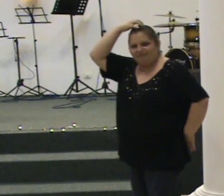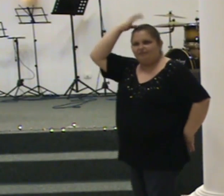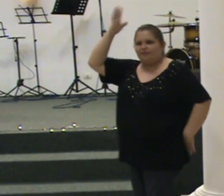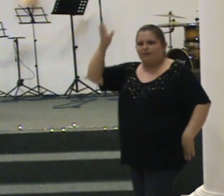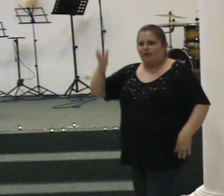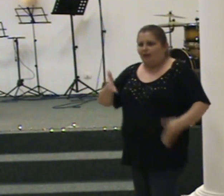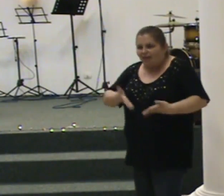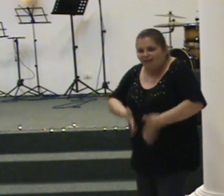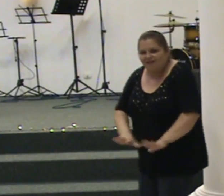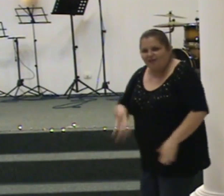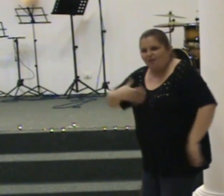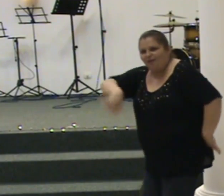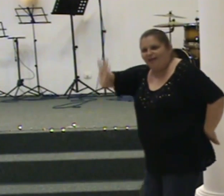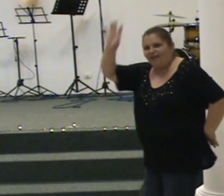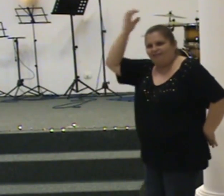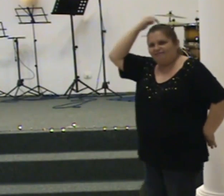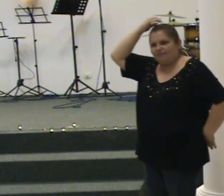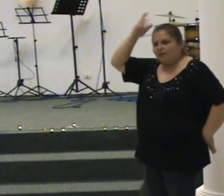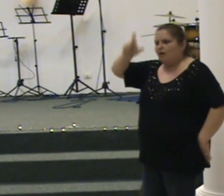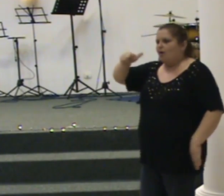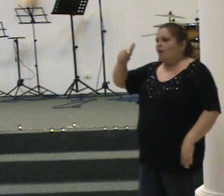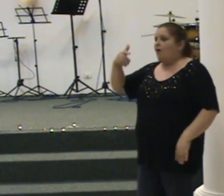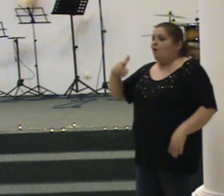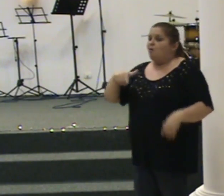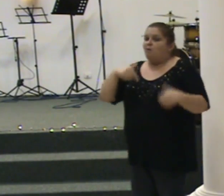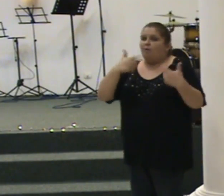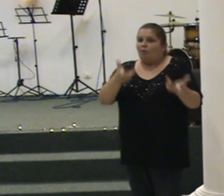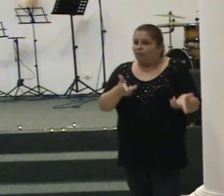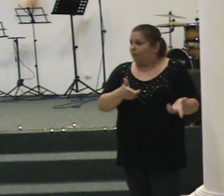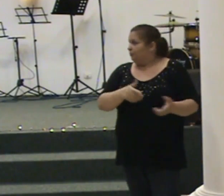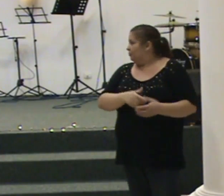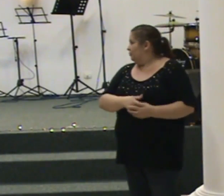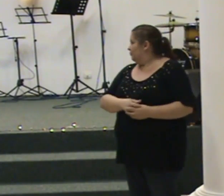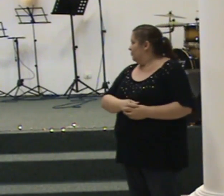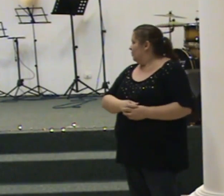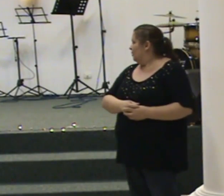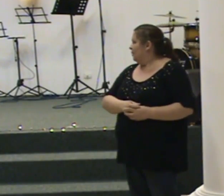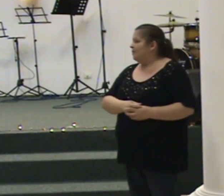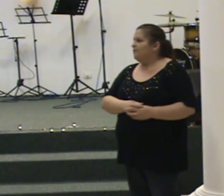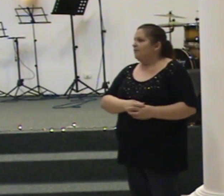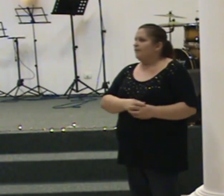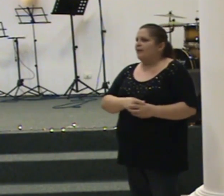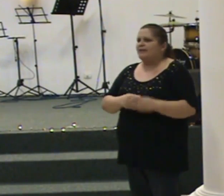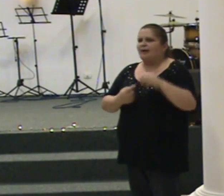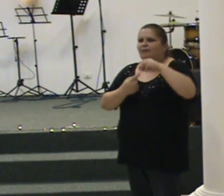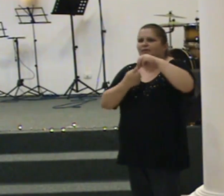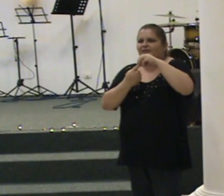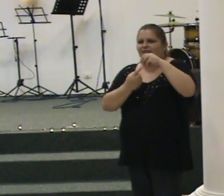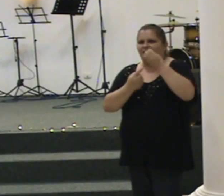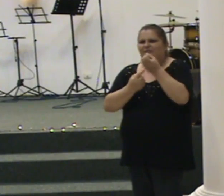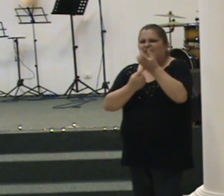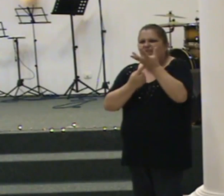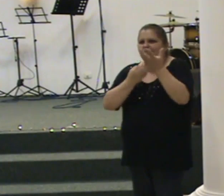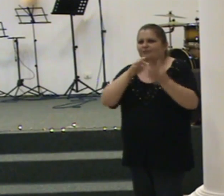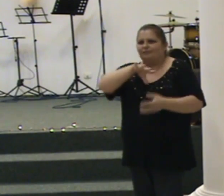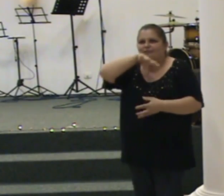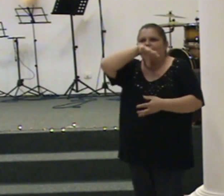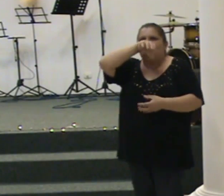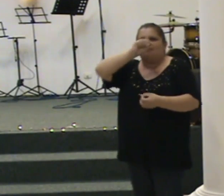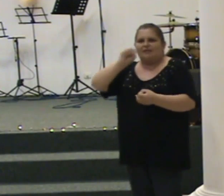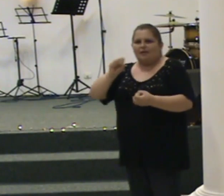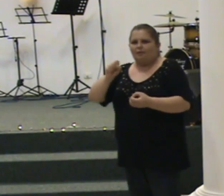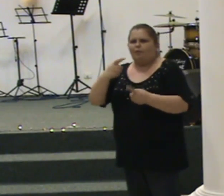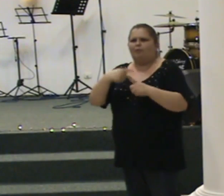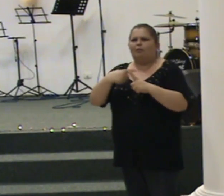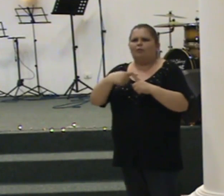Estava nascendo ali um rei. Outro trouxe o incenso, né? Outro trouxe o incenso. O